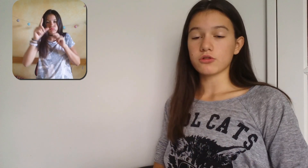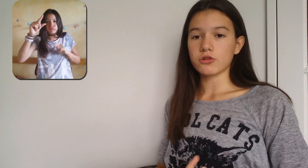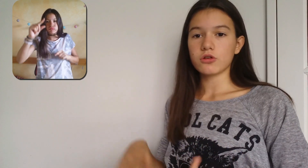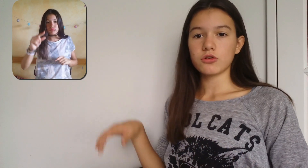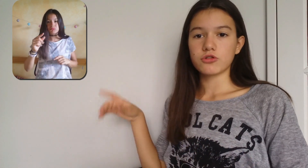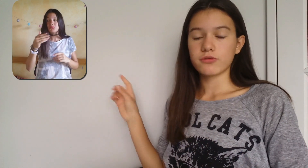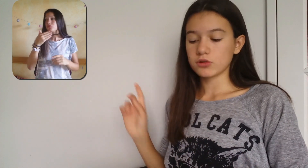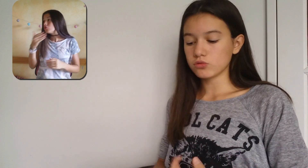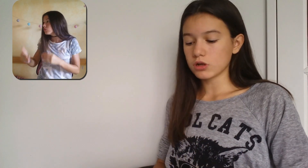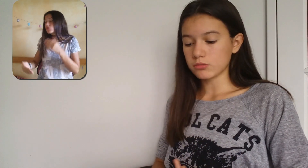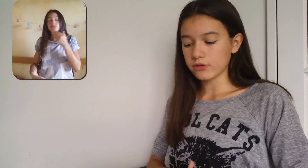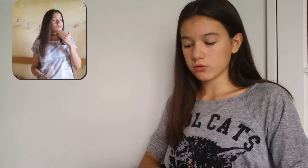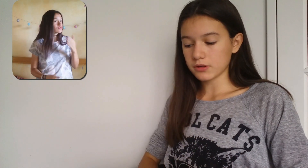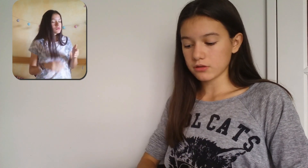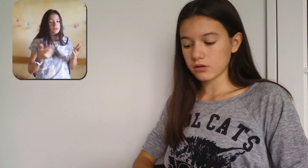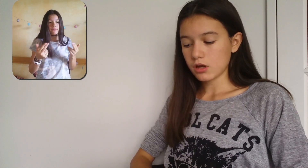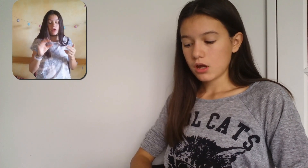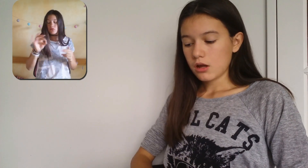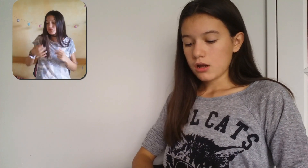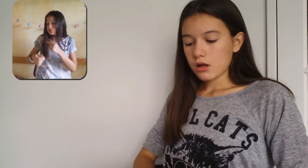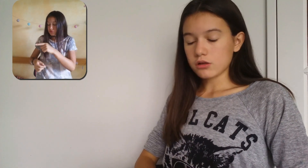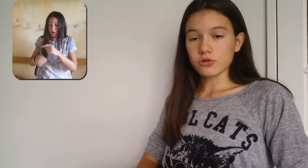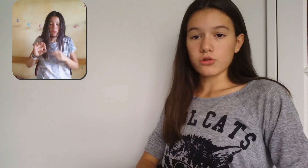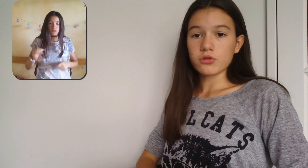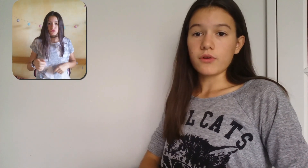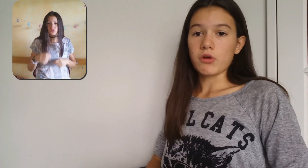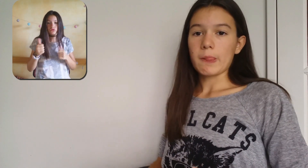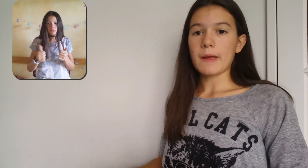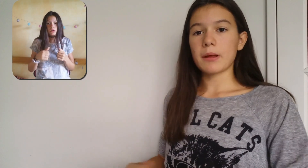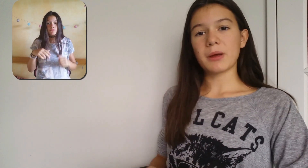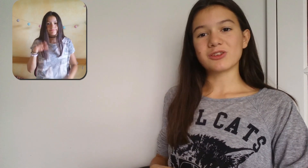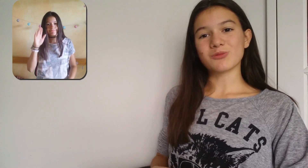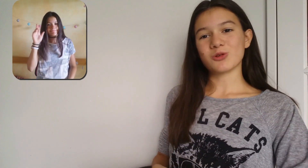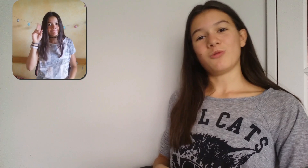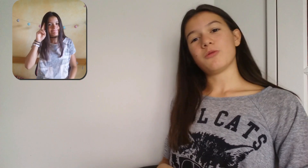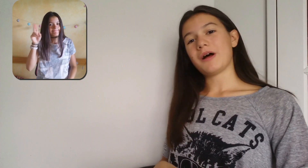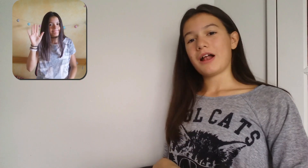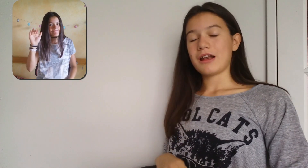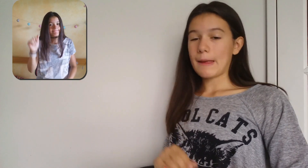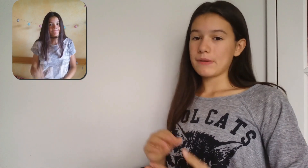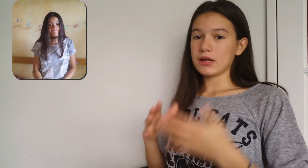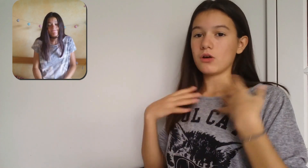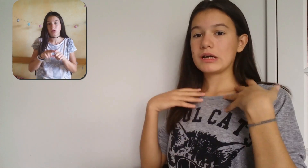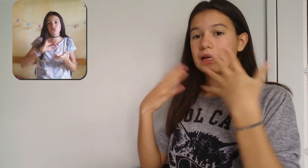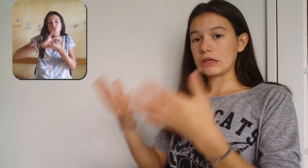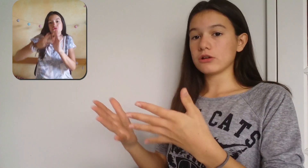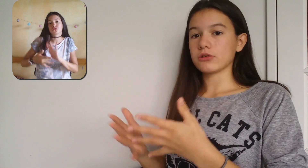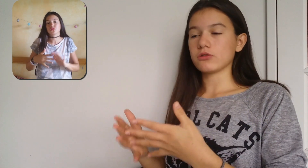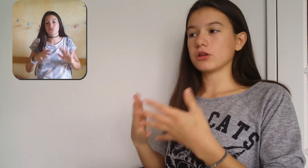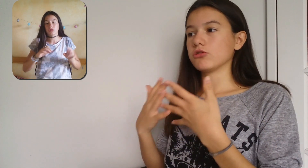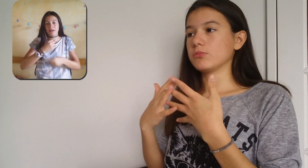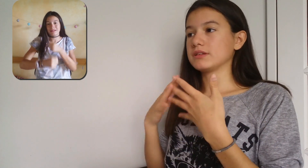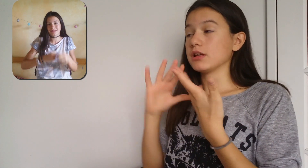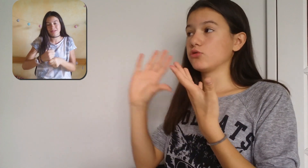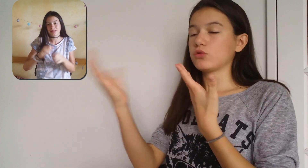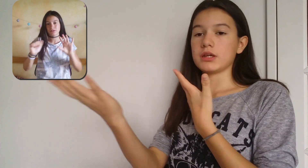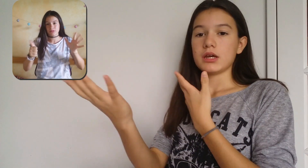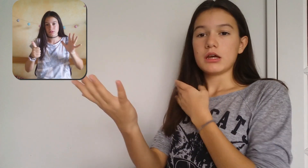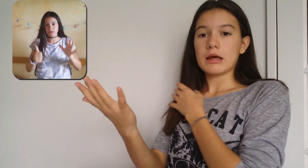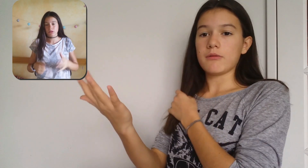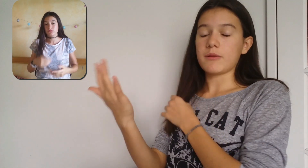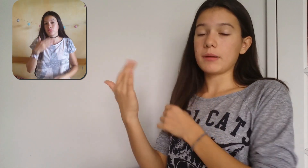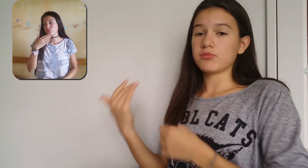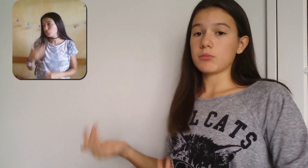personne entendante, je fais tout comme avec une personne entendante, enfin voilà. À part par exemple qu'on ne peut pas l'appeler en criant, étant donné que si elle est